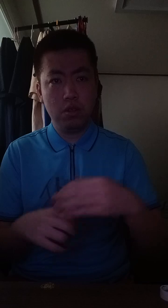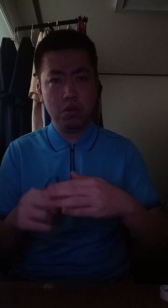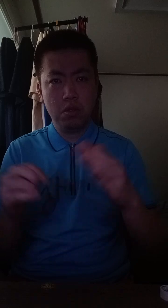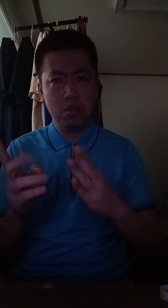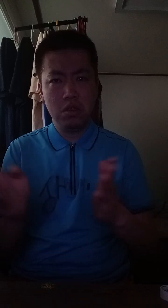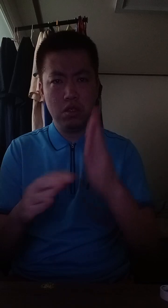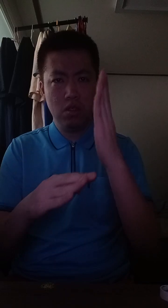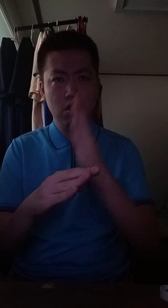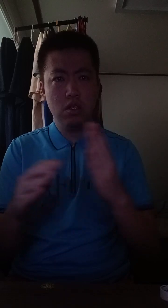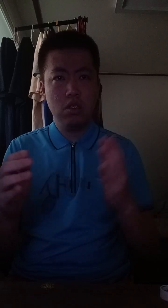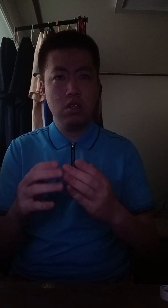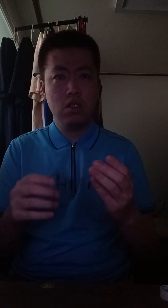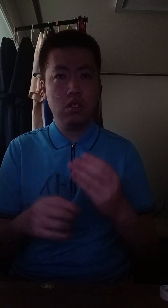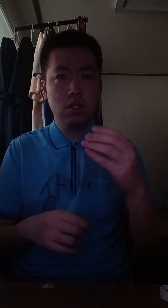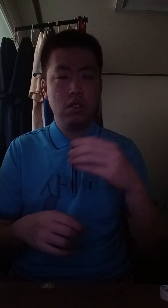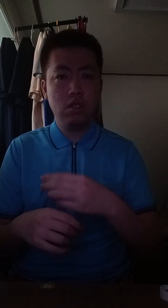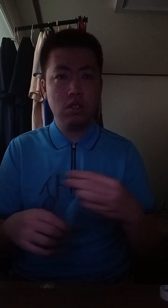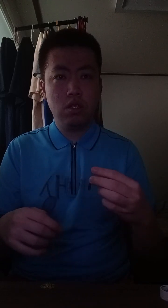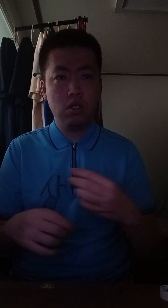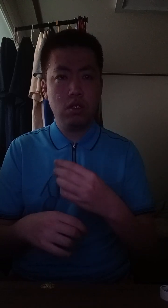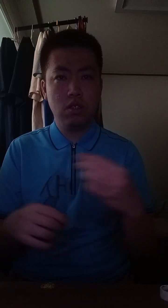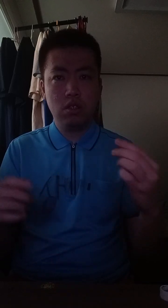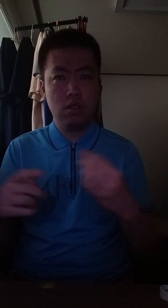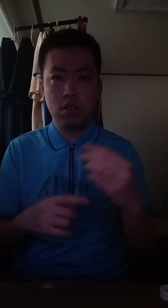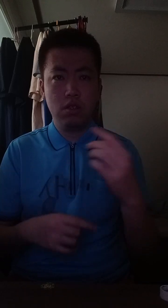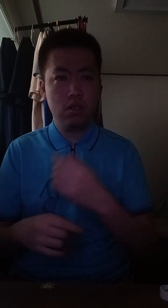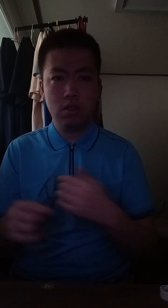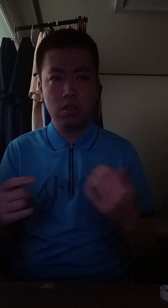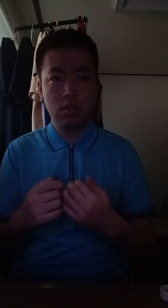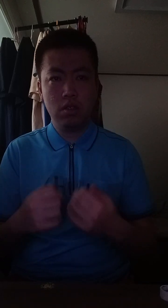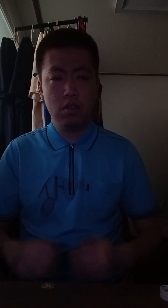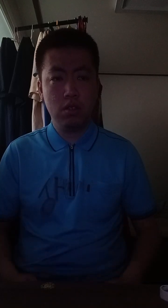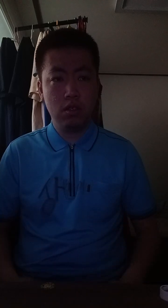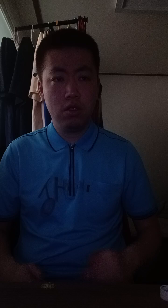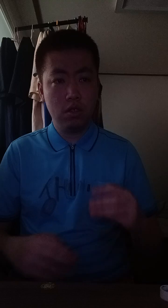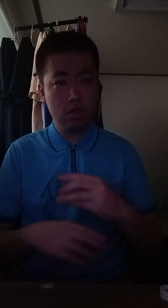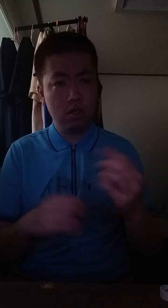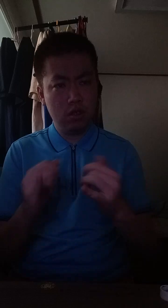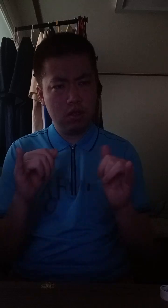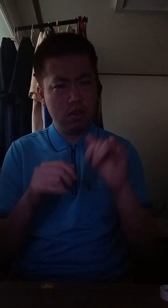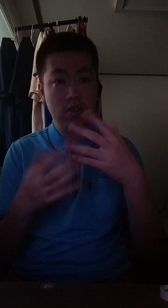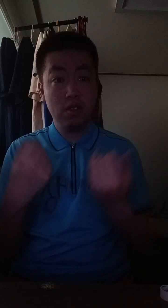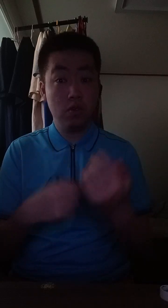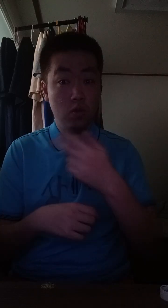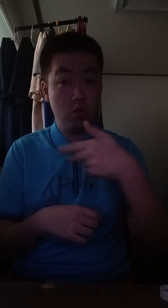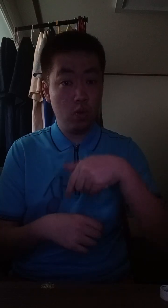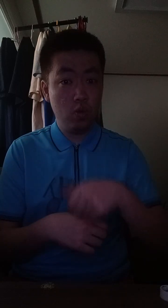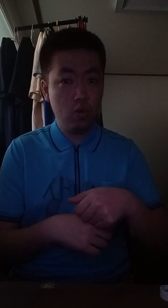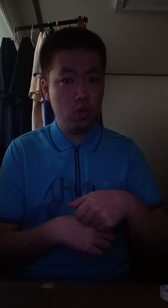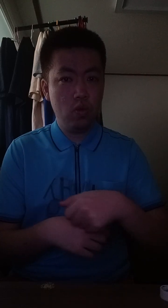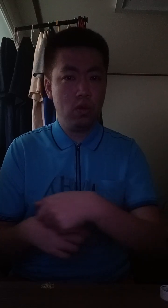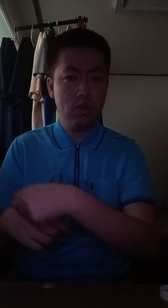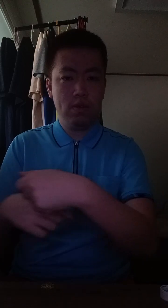운행을 중단하면서 승객들의 불편은 이만저만이 아니었습니다. 일단 뭐 사람들이 가장 많이 당황하시고 사대식력